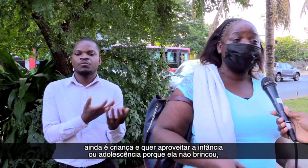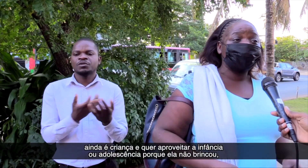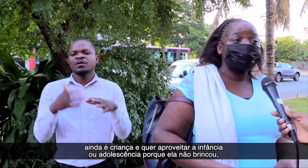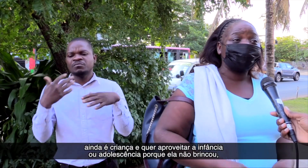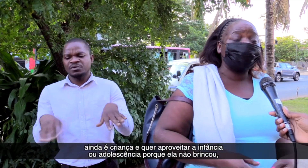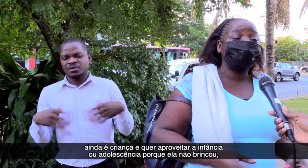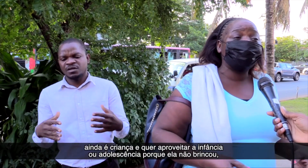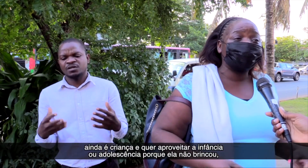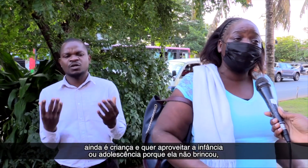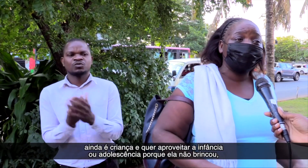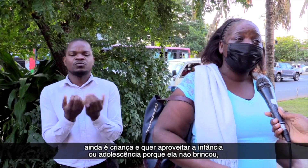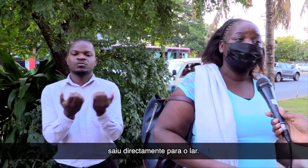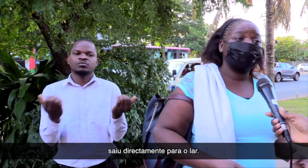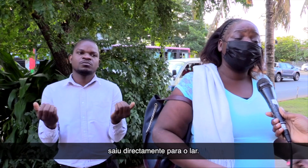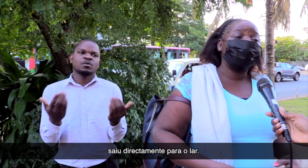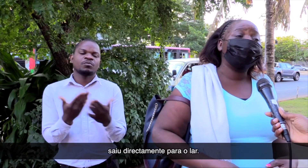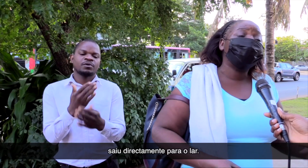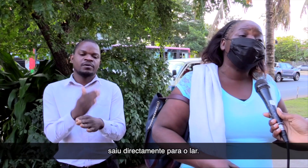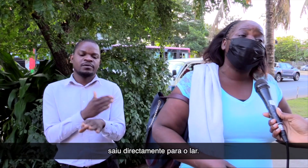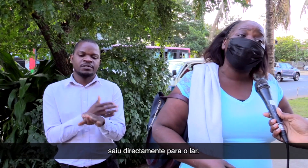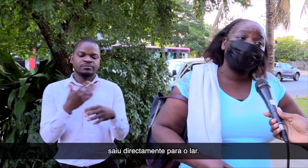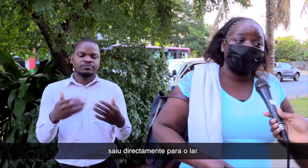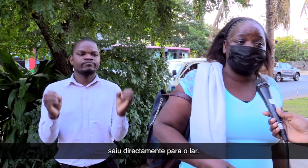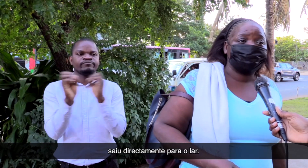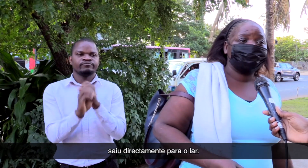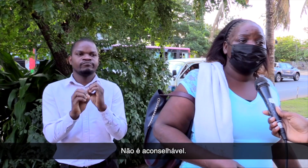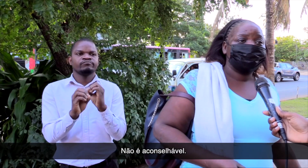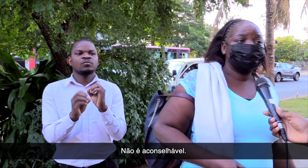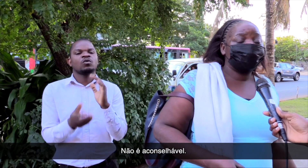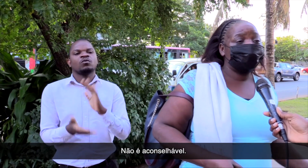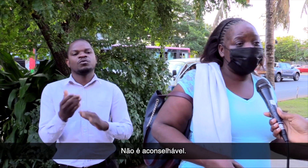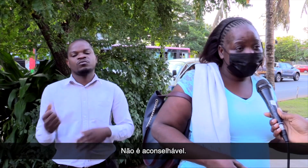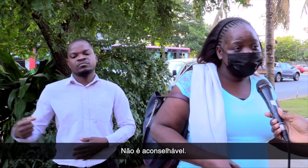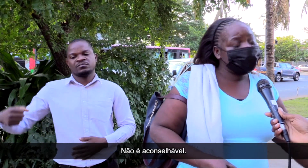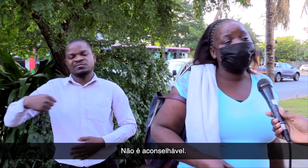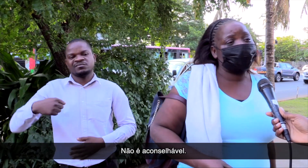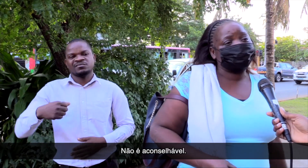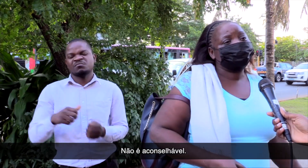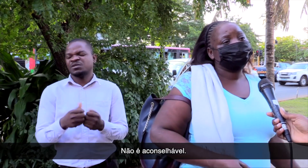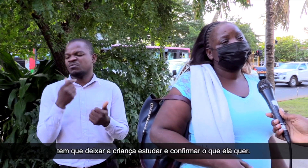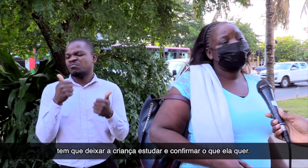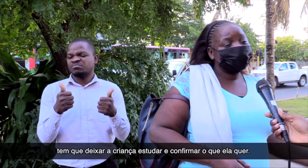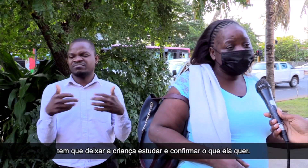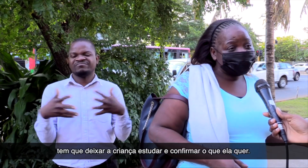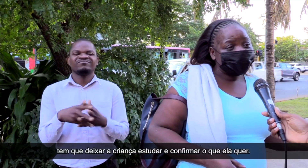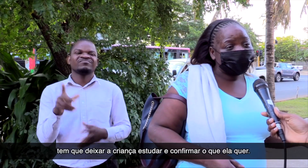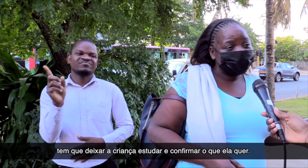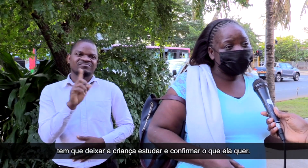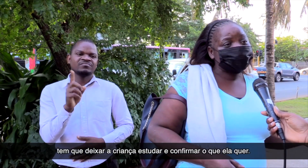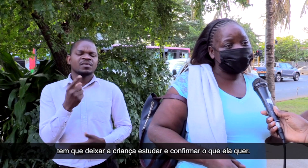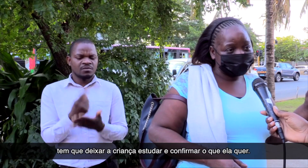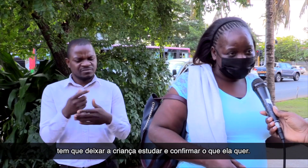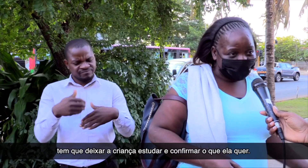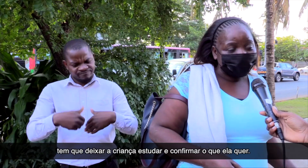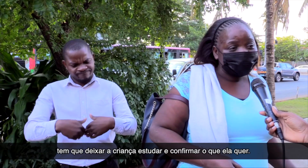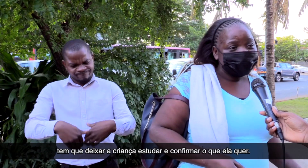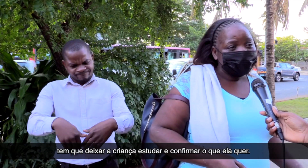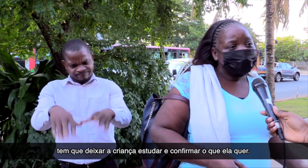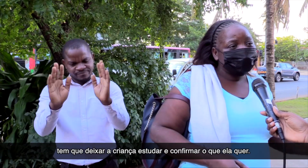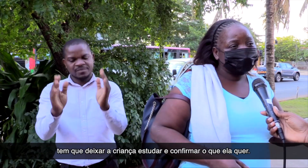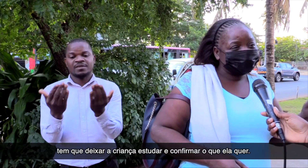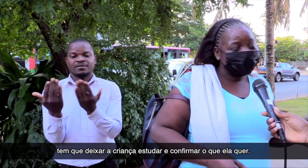coisa de criança, porque ele não brincou. Diretamente foi para o lar. Já não é aconselhável. Tem que deixar a criança